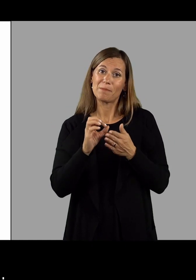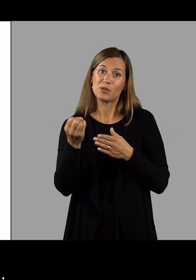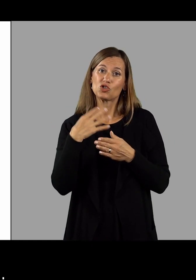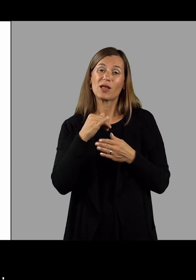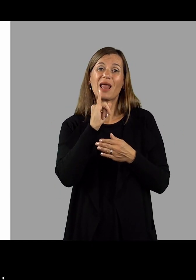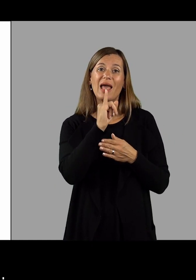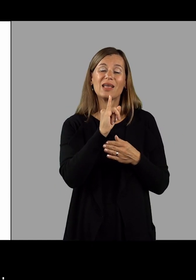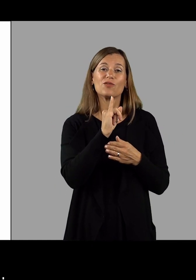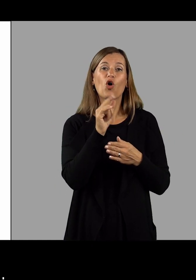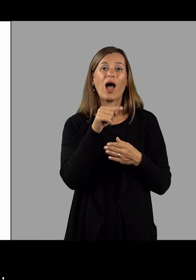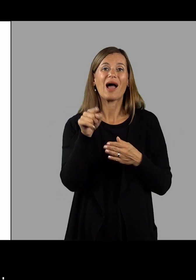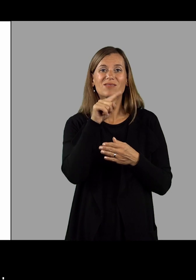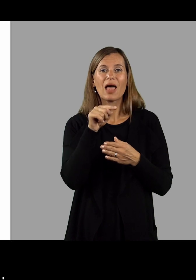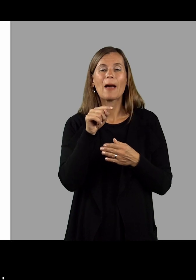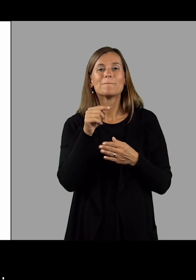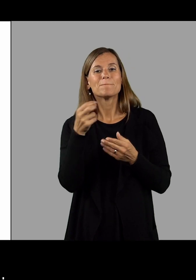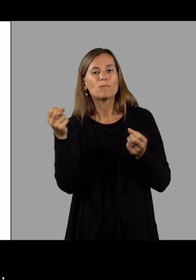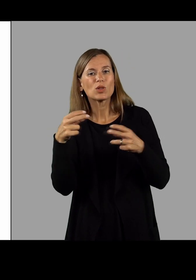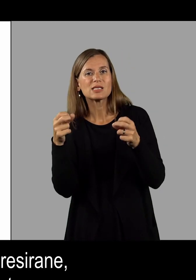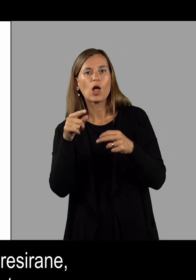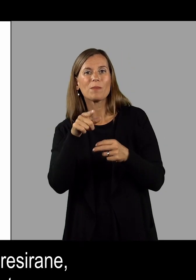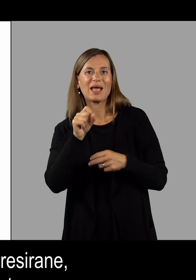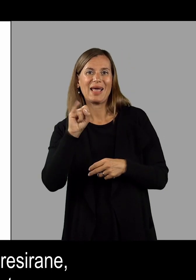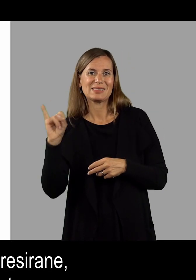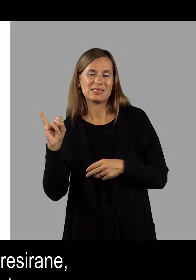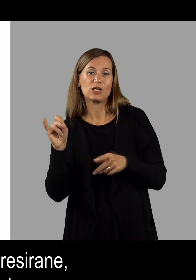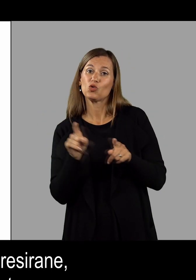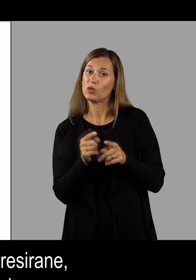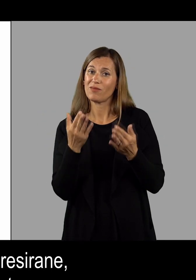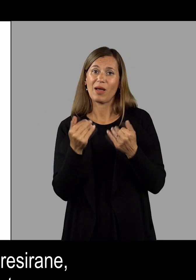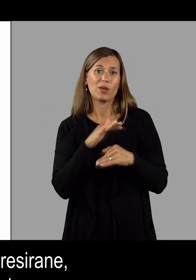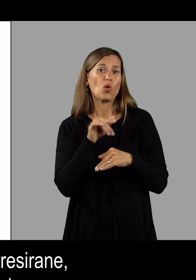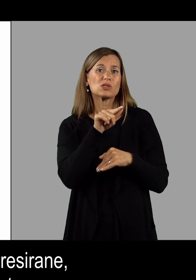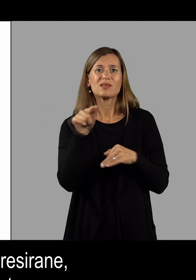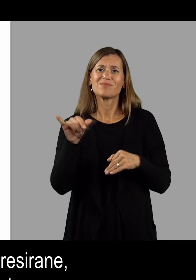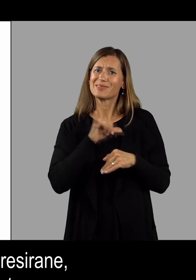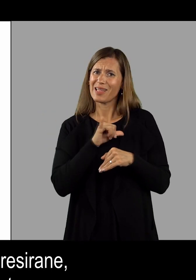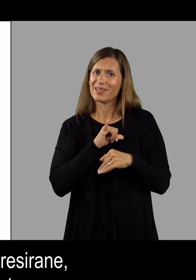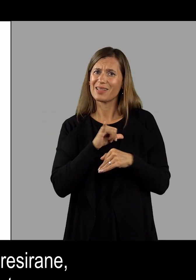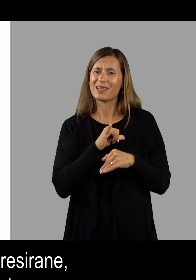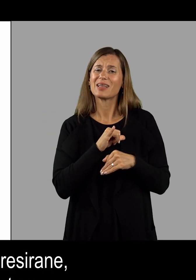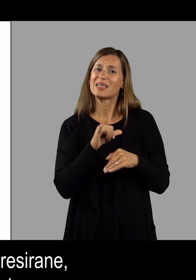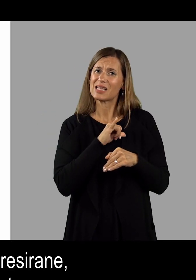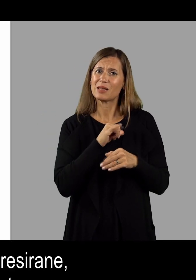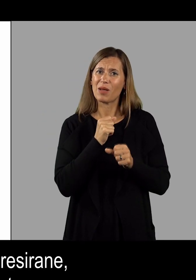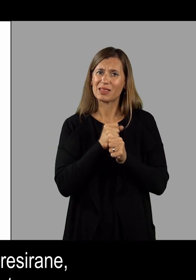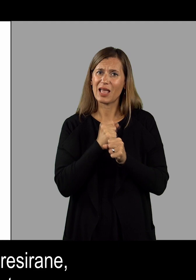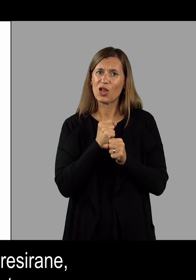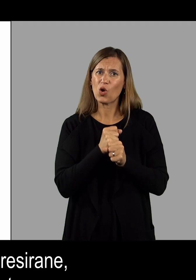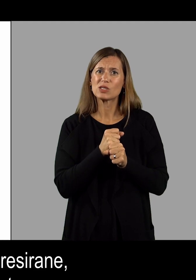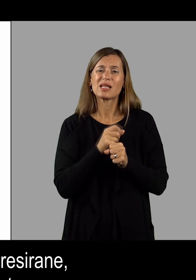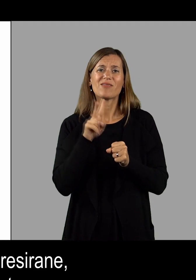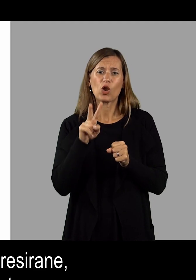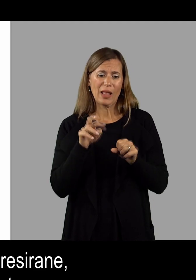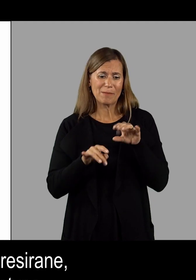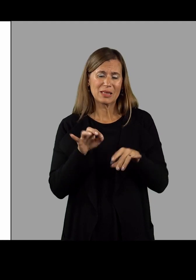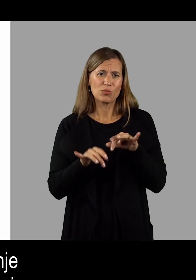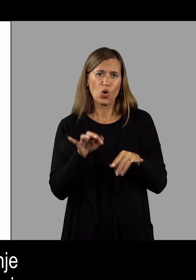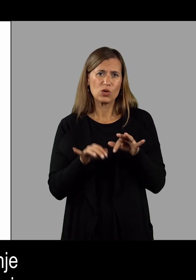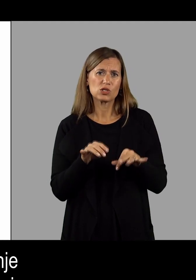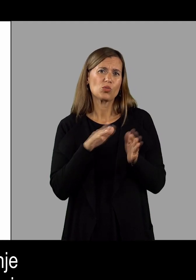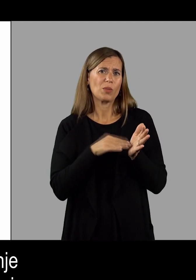možnosti sodelovanja. Dobro, to je z moje strani to. Jaz se vam zahvaljujem za pozornost, moje ime je Roman Demir in